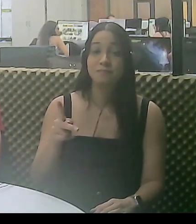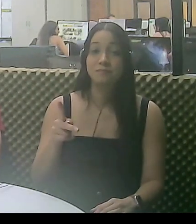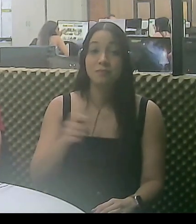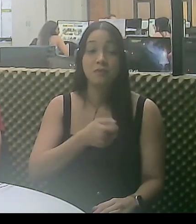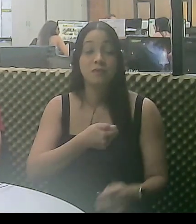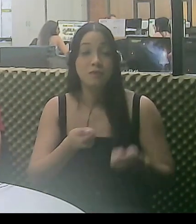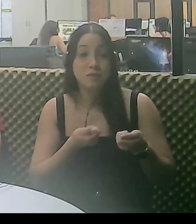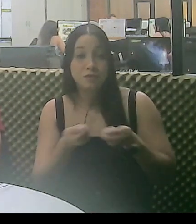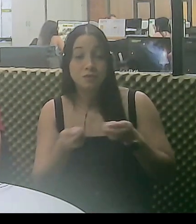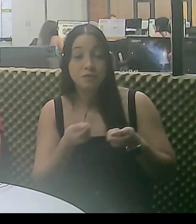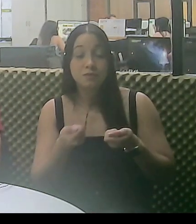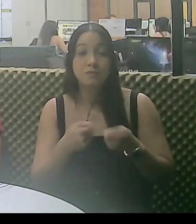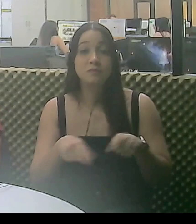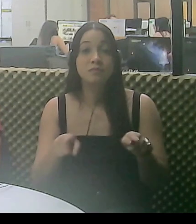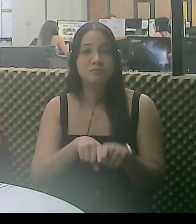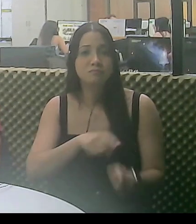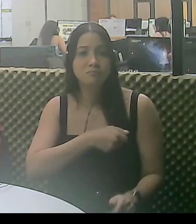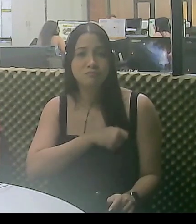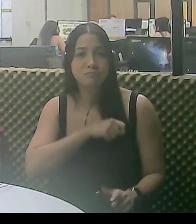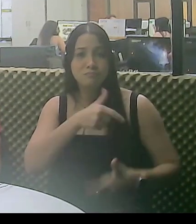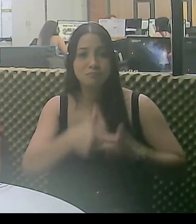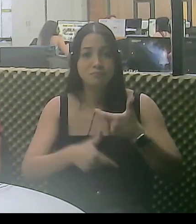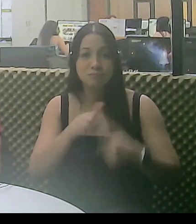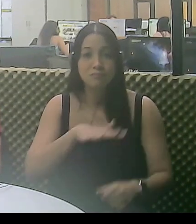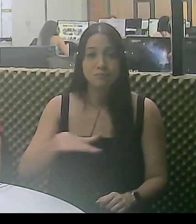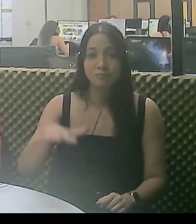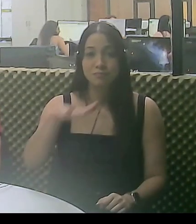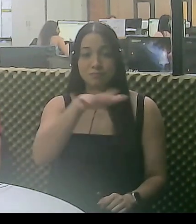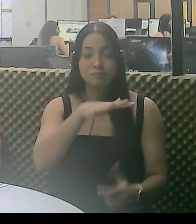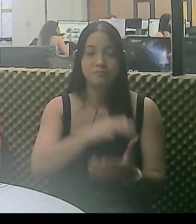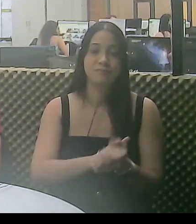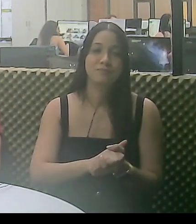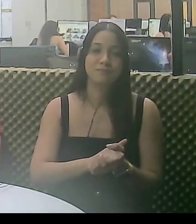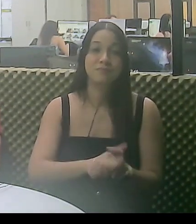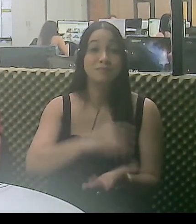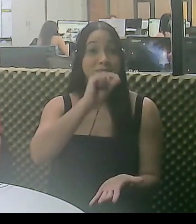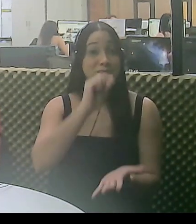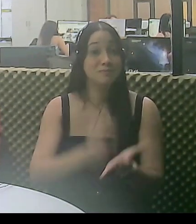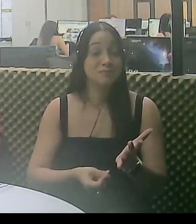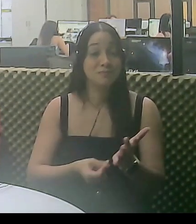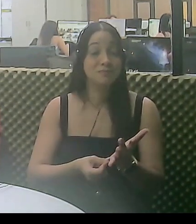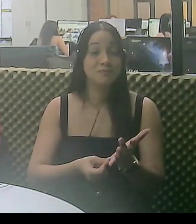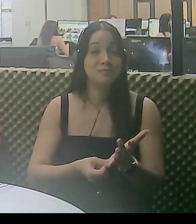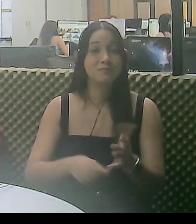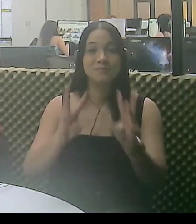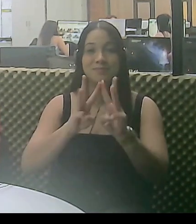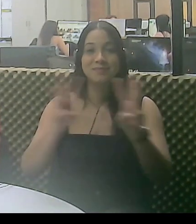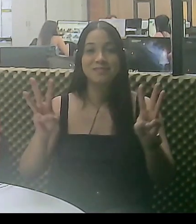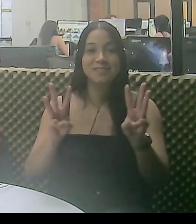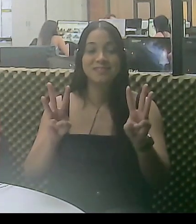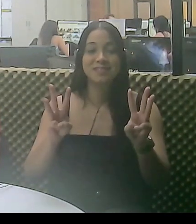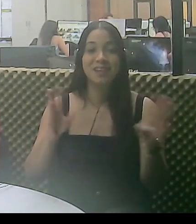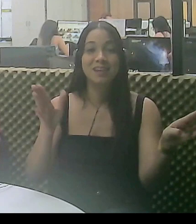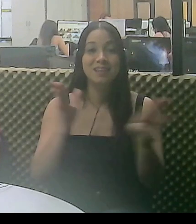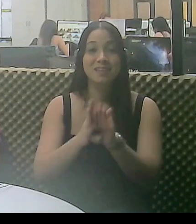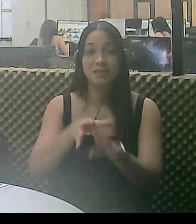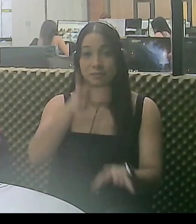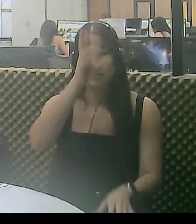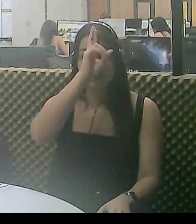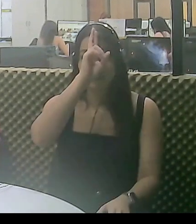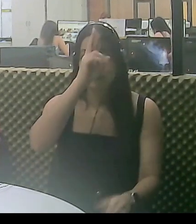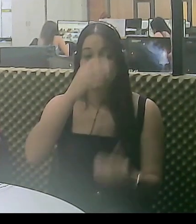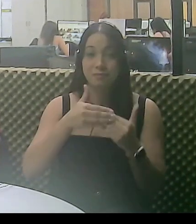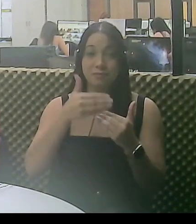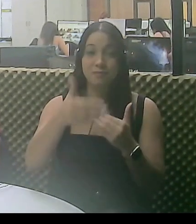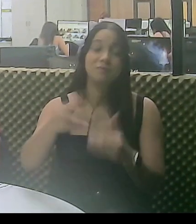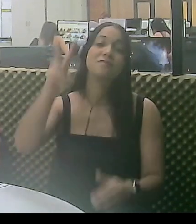para diversos cargos, como professor, oficial administrativo e agente de serviços gerais. As inscrições podem